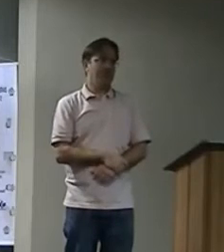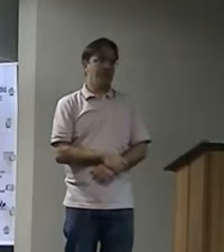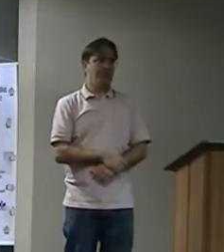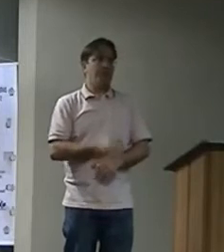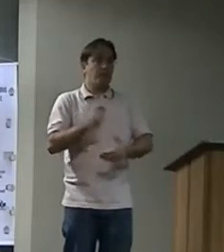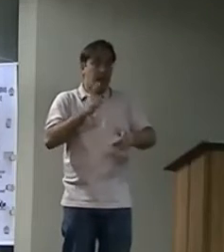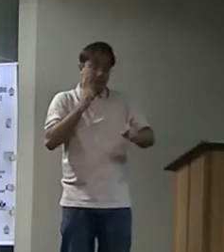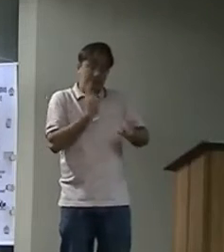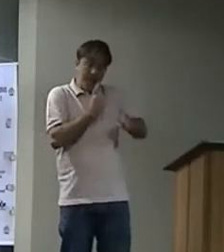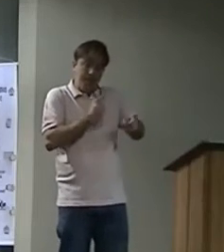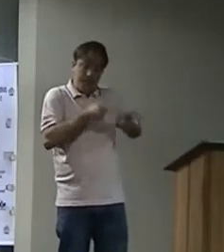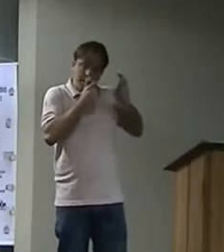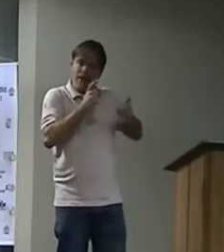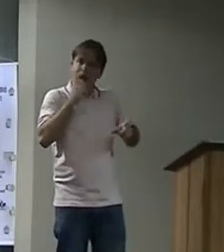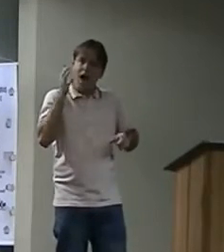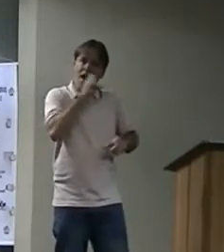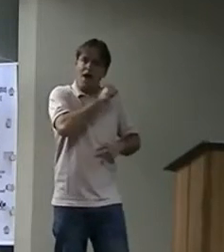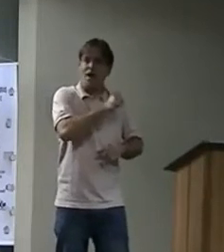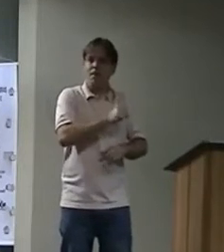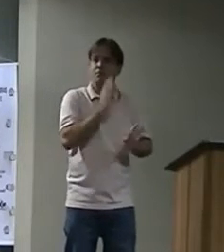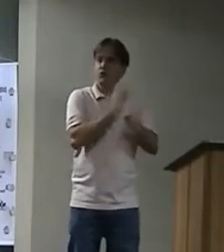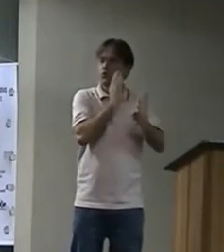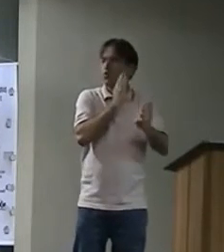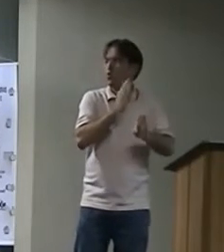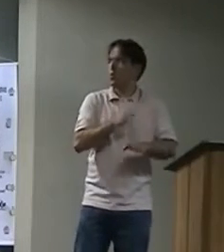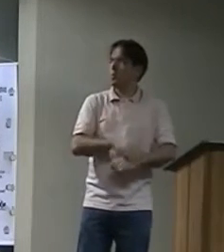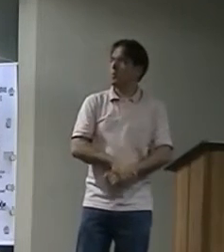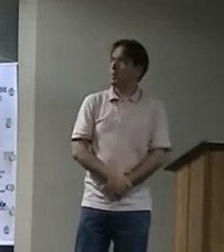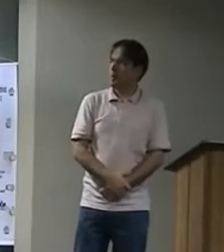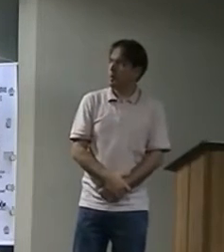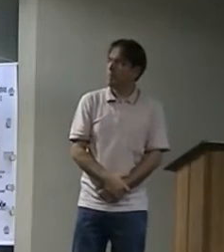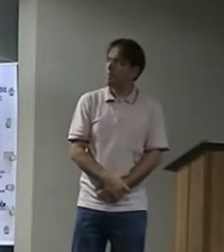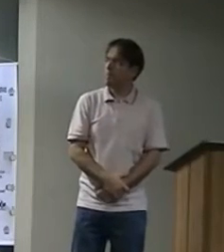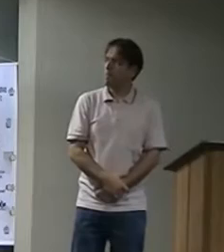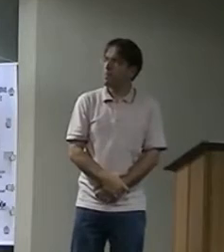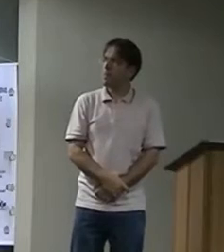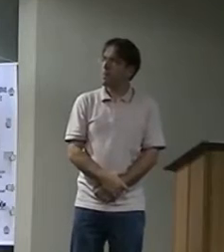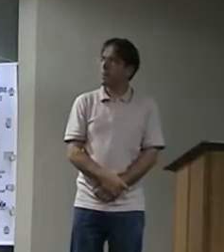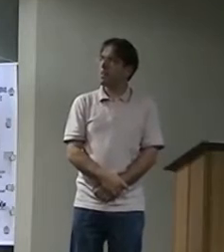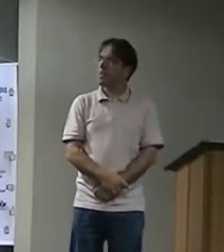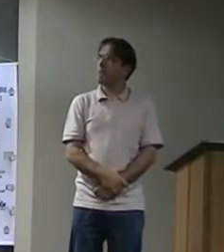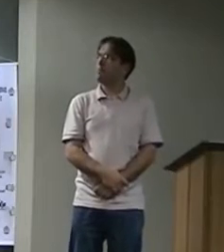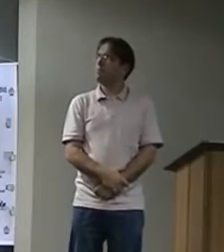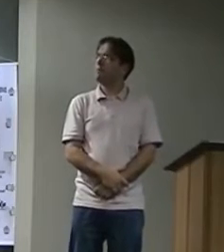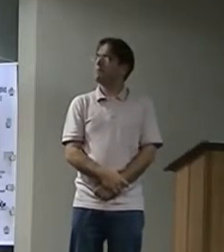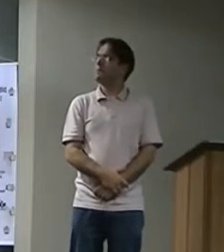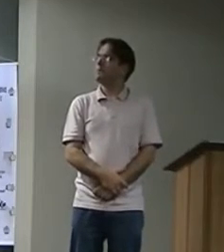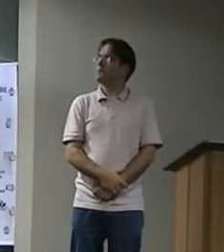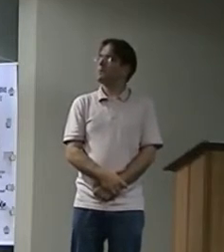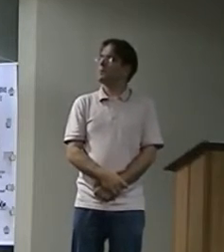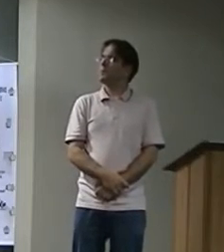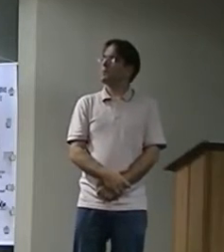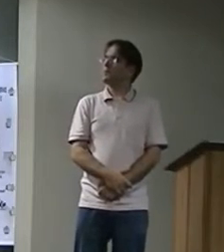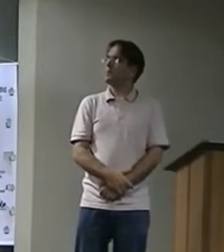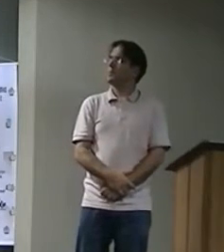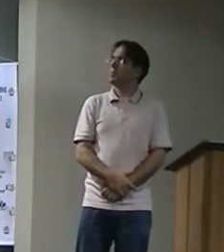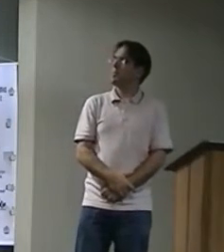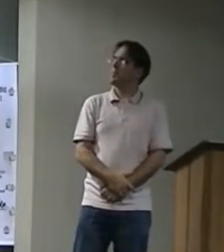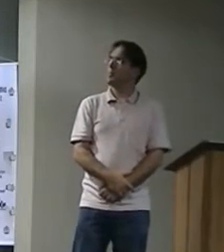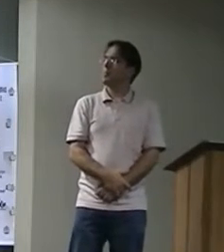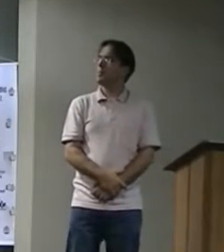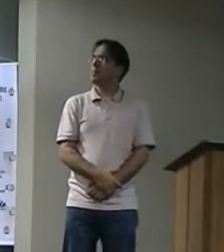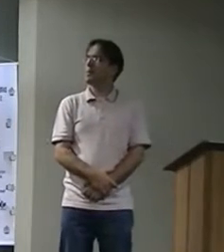que a gente possa pensar nisso, pensar a respeito. Então, seriam os sentimentos, né, que